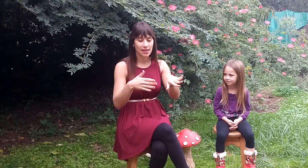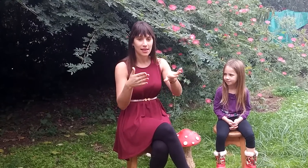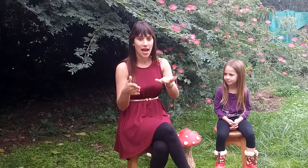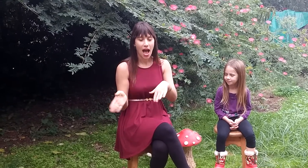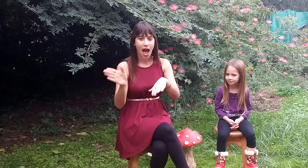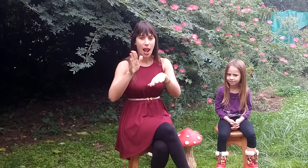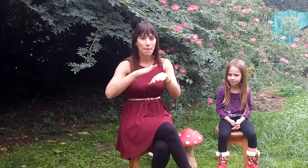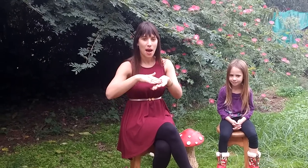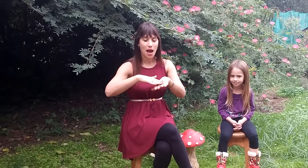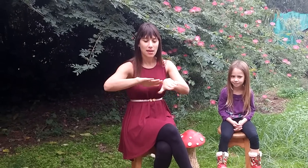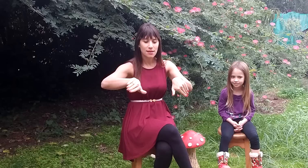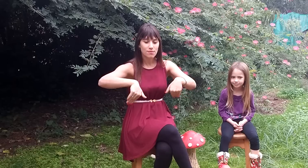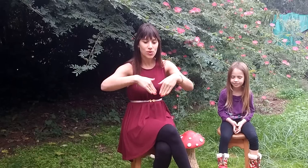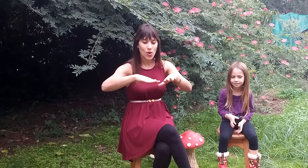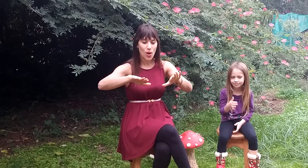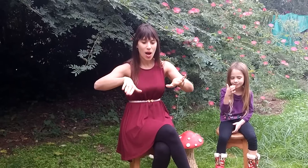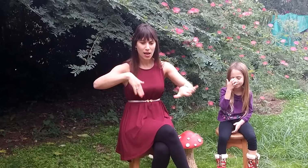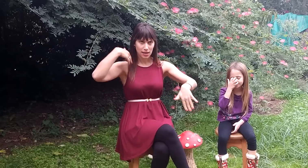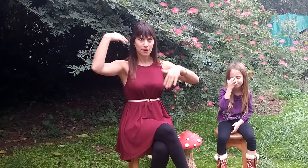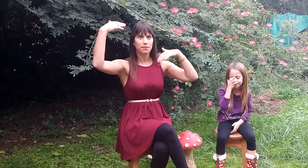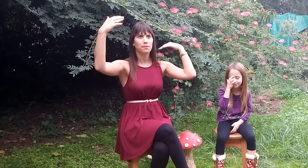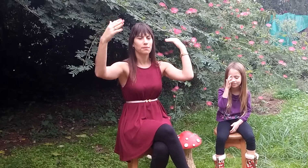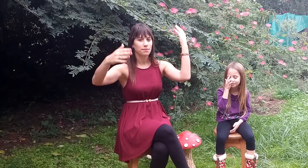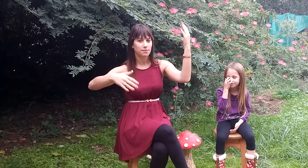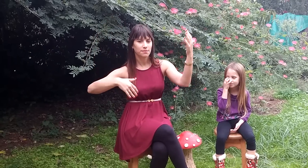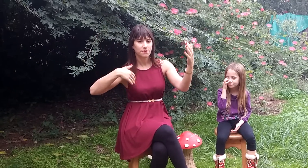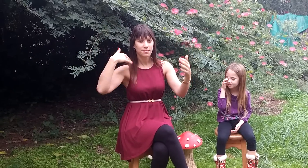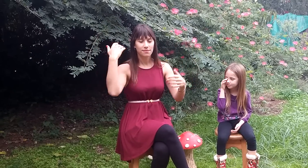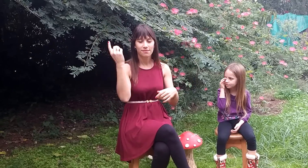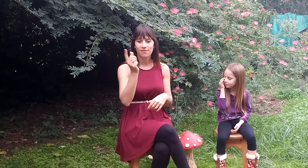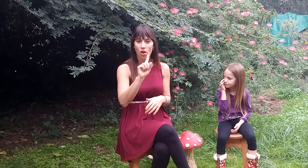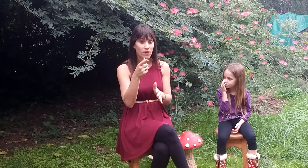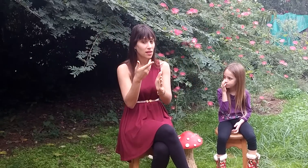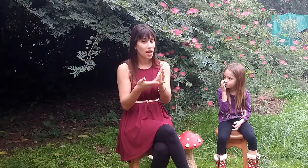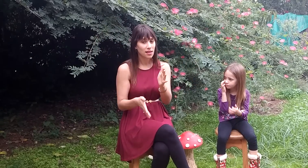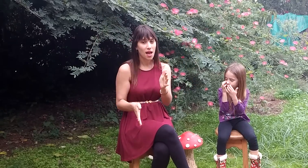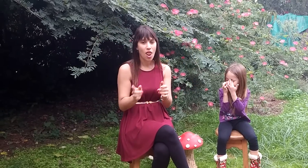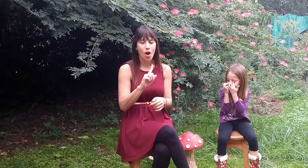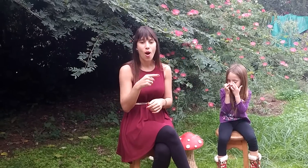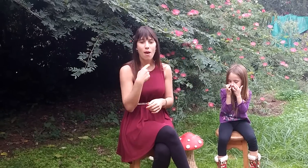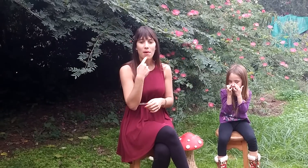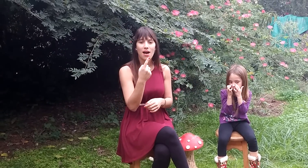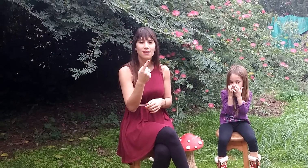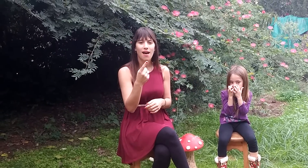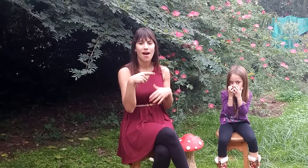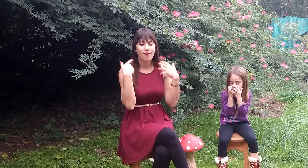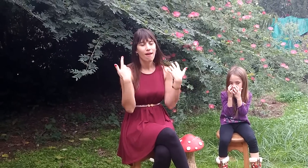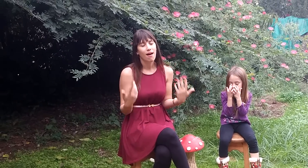מיטלטלת במים סוערים לא ויתרת לא אמרת